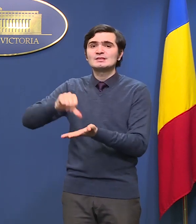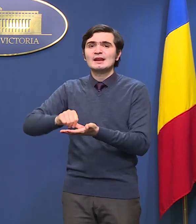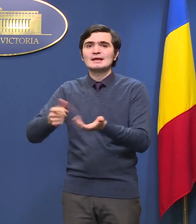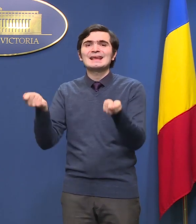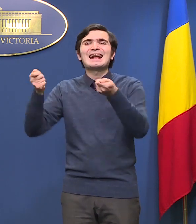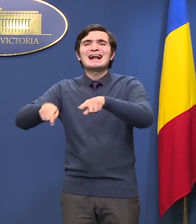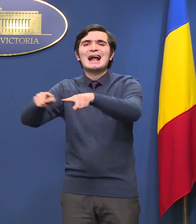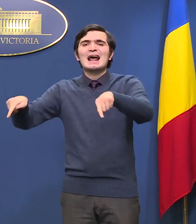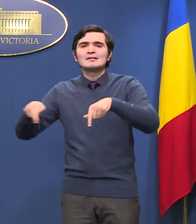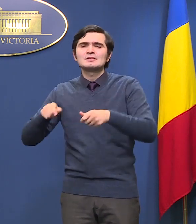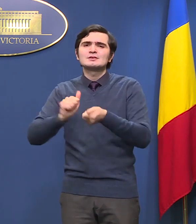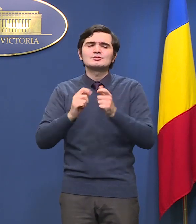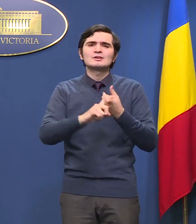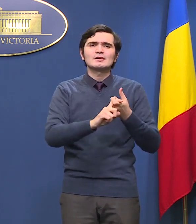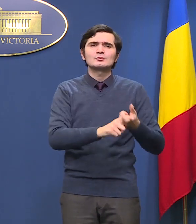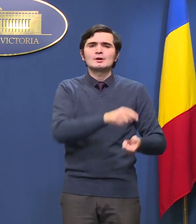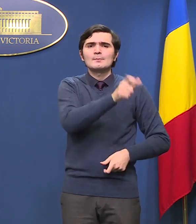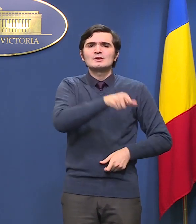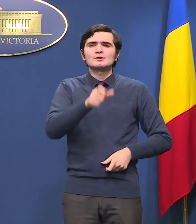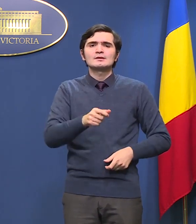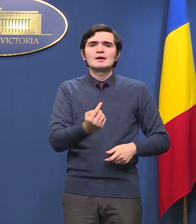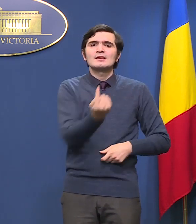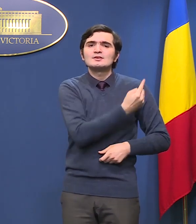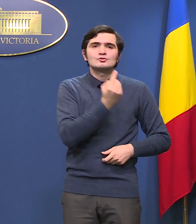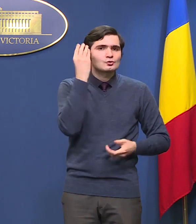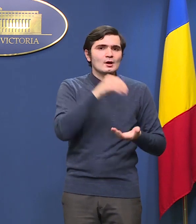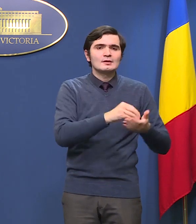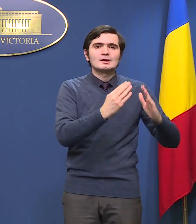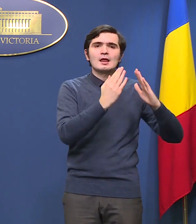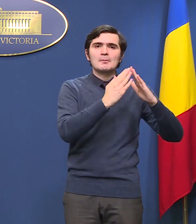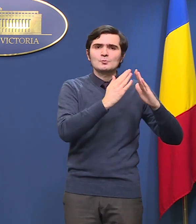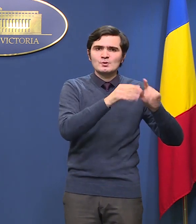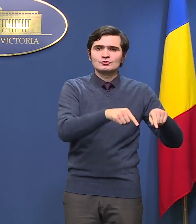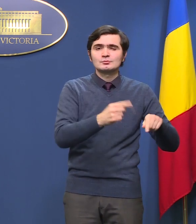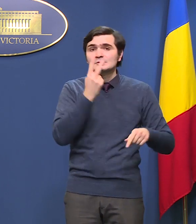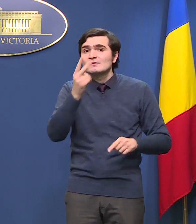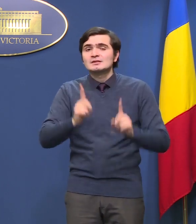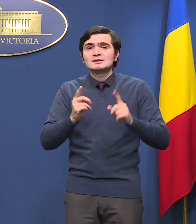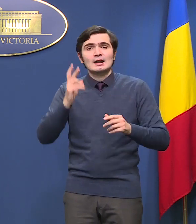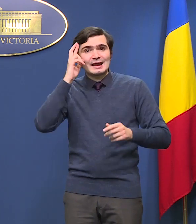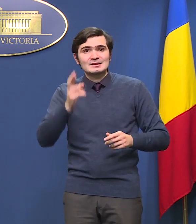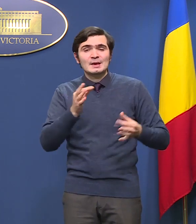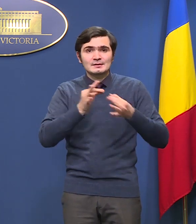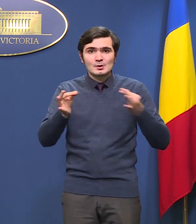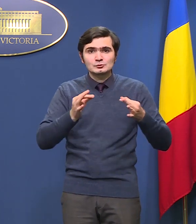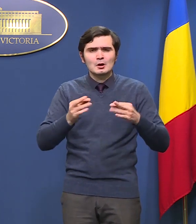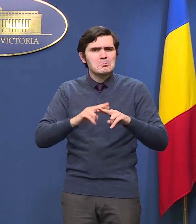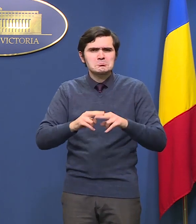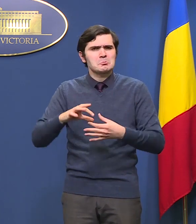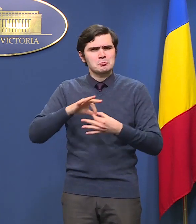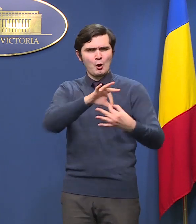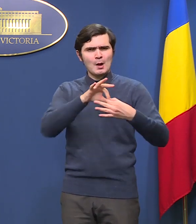privința persoanelor izolate la domiciliu, măsura în care se respectă, evident în colaborare cu poliția, cu jandarmeria,